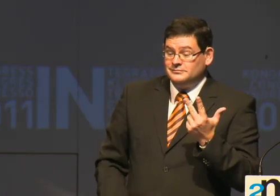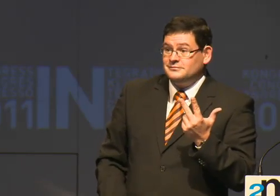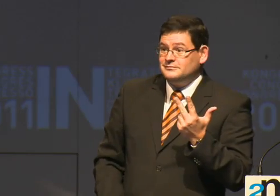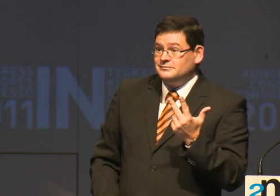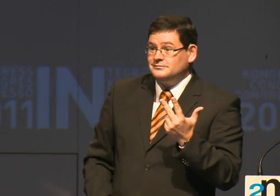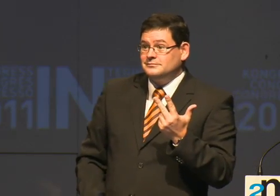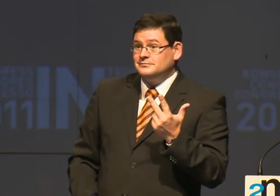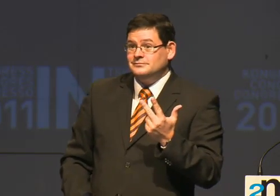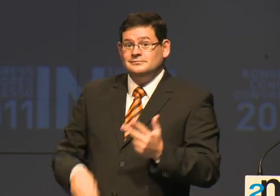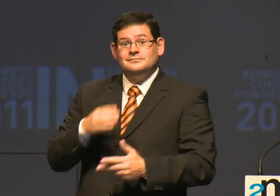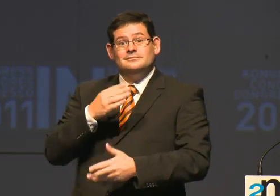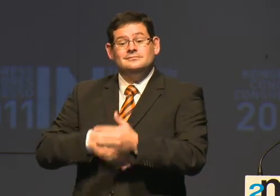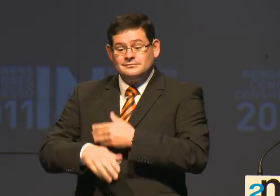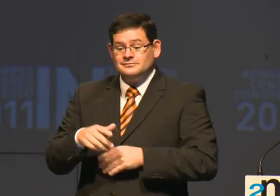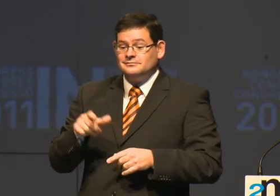Ce qui est déjà un énorme problème.